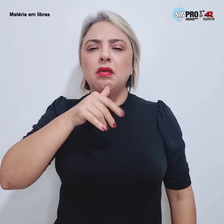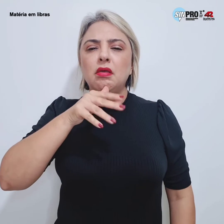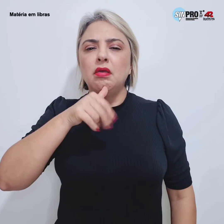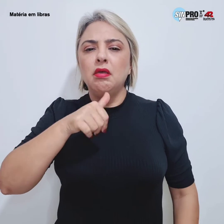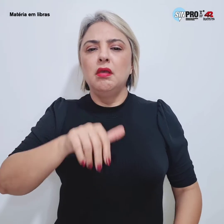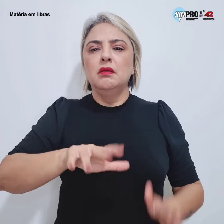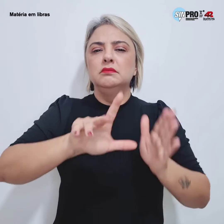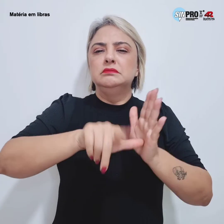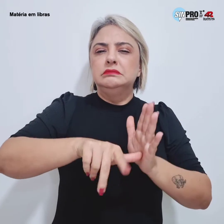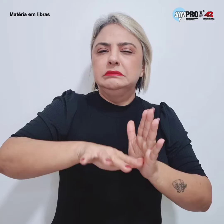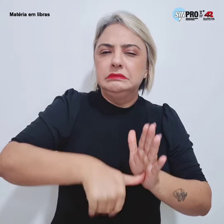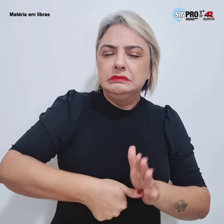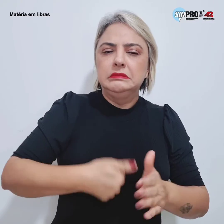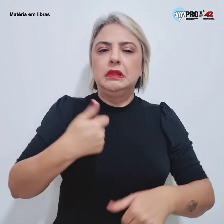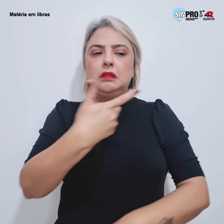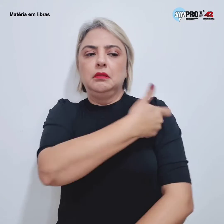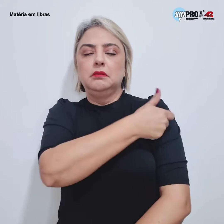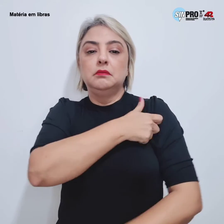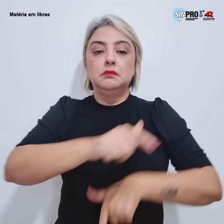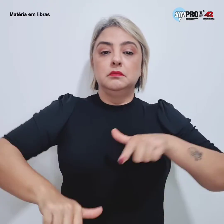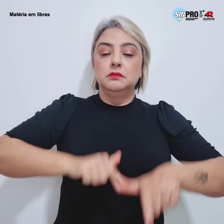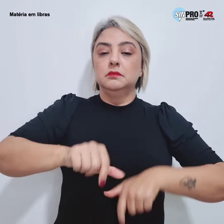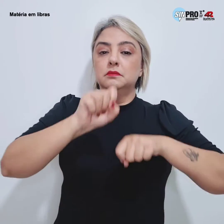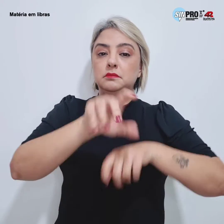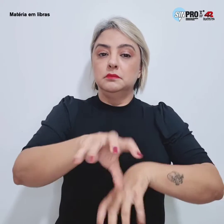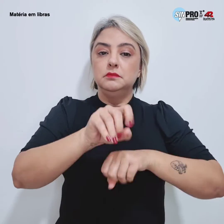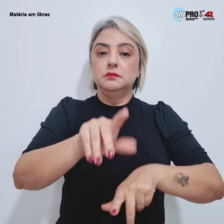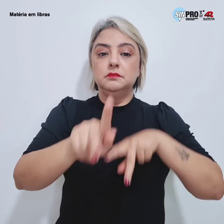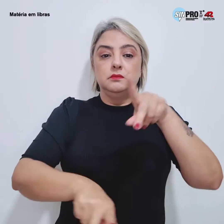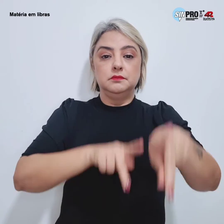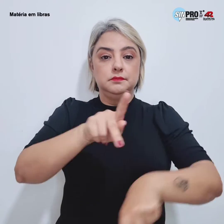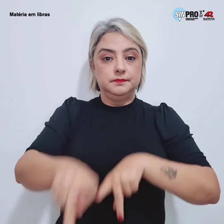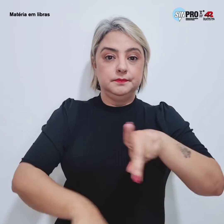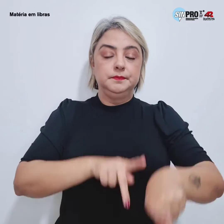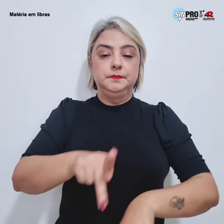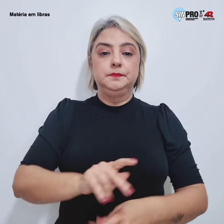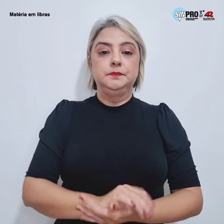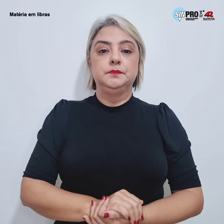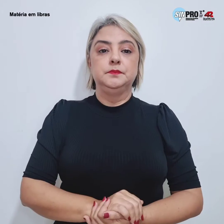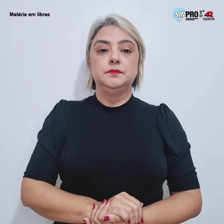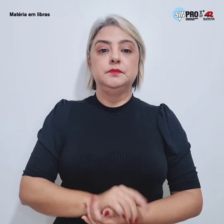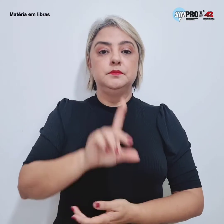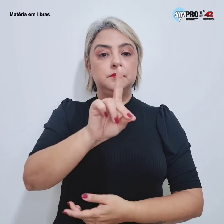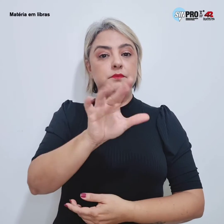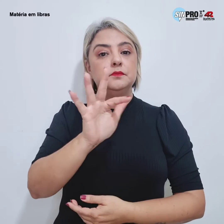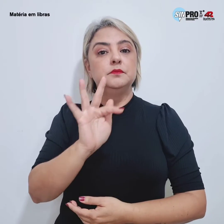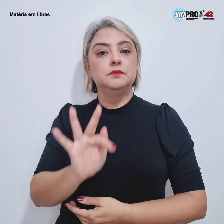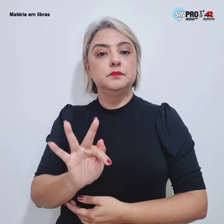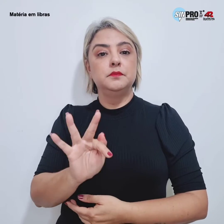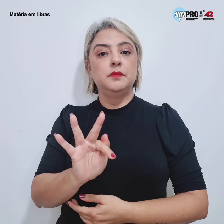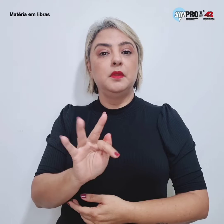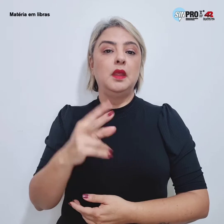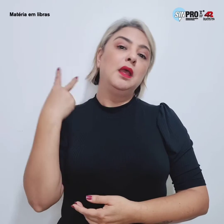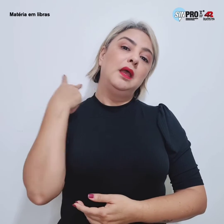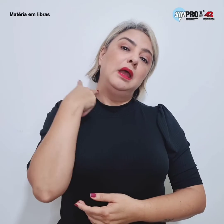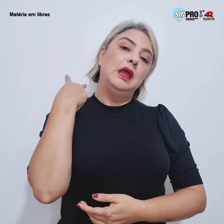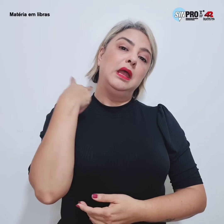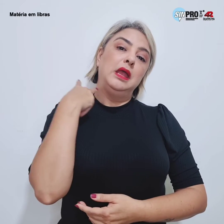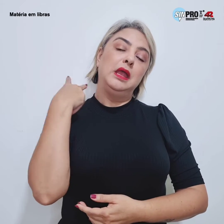pela lentidão na vacinação dos trabalhadores, da educação e da população. O DF é vítima